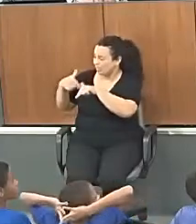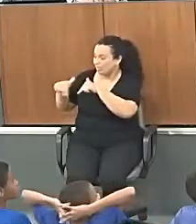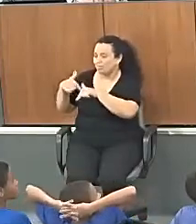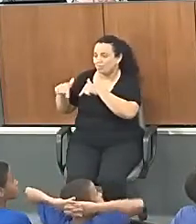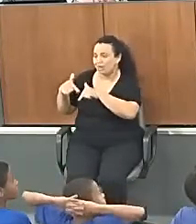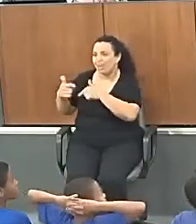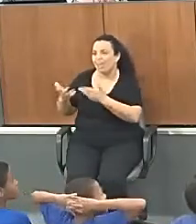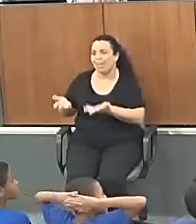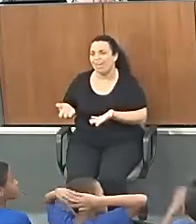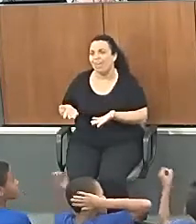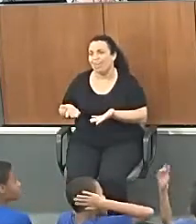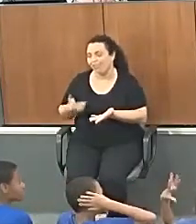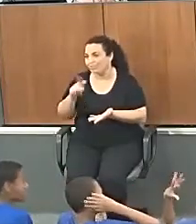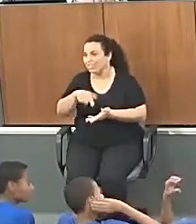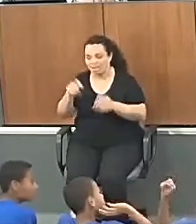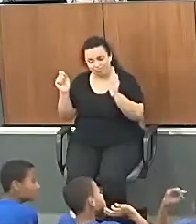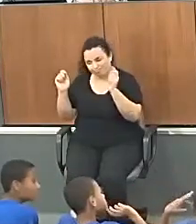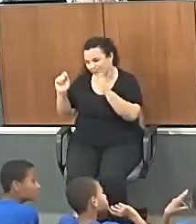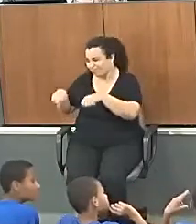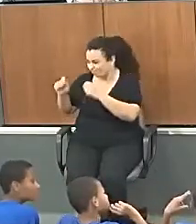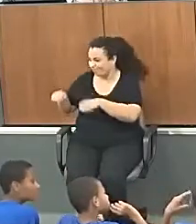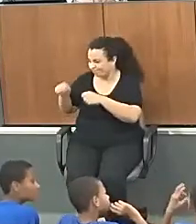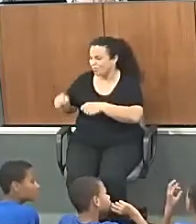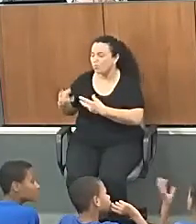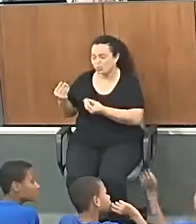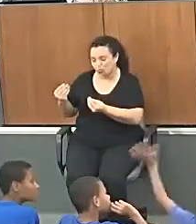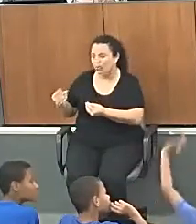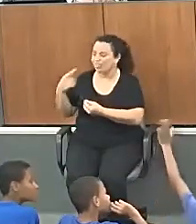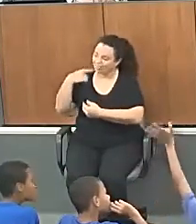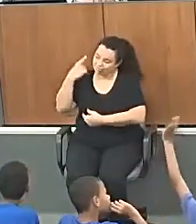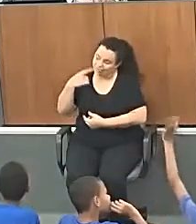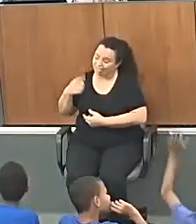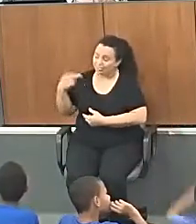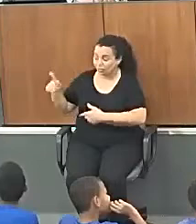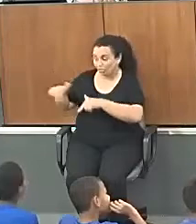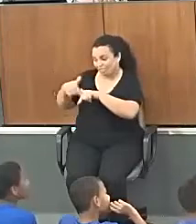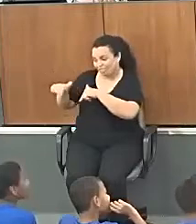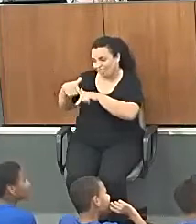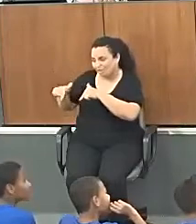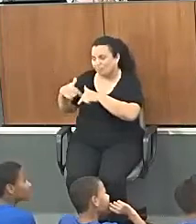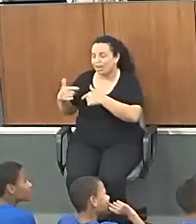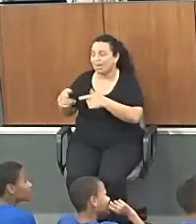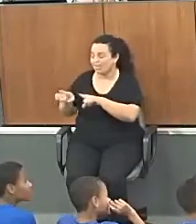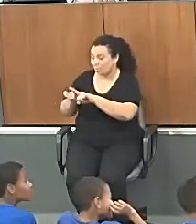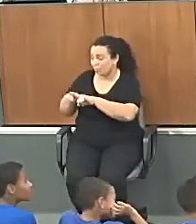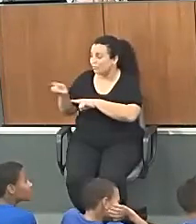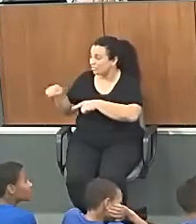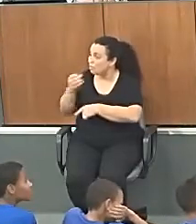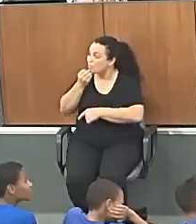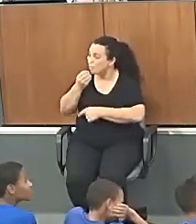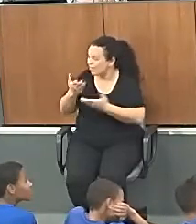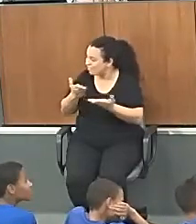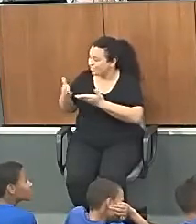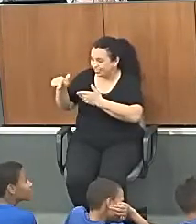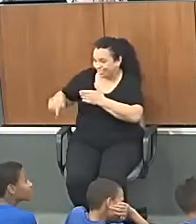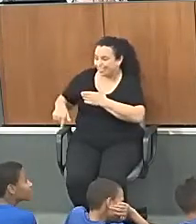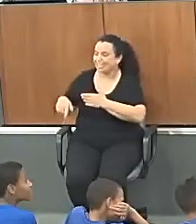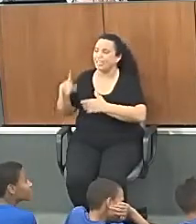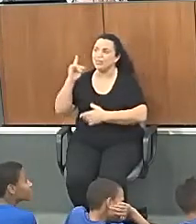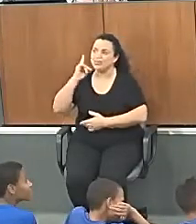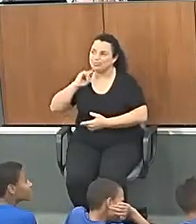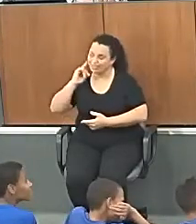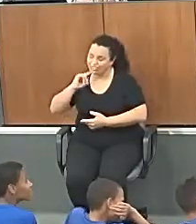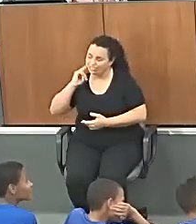tamanha capacidade que você desenvolve como deputada e o quanto você é bem quista nesse nosso estado de minas